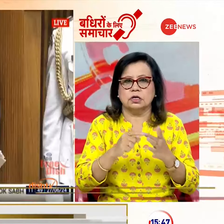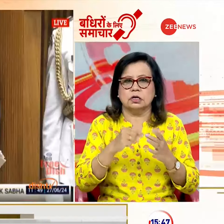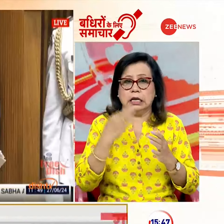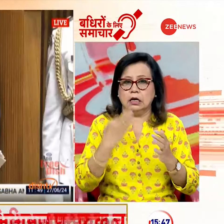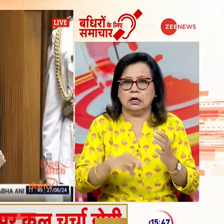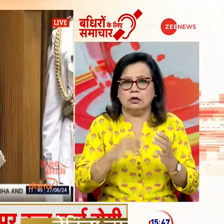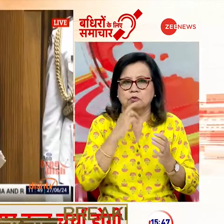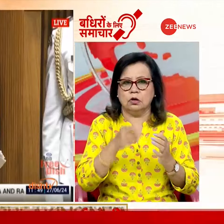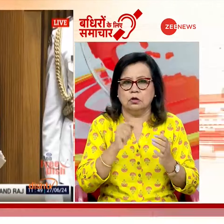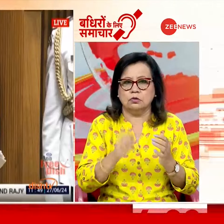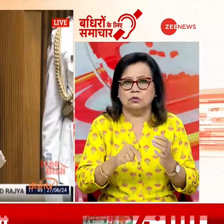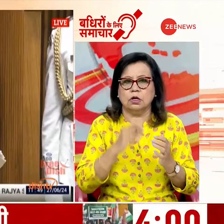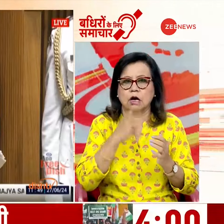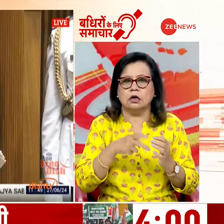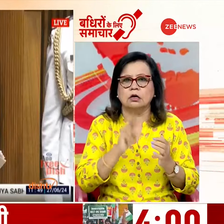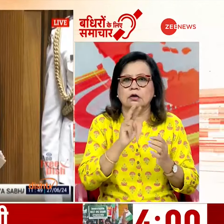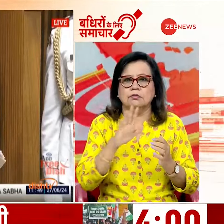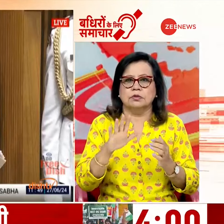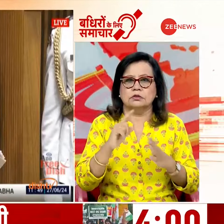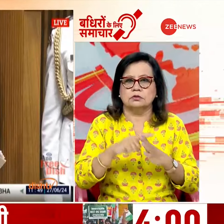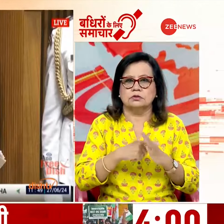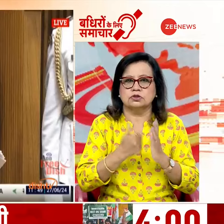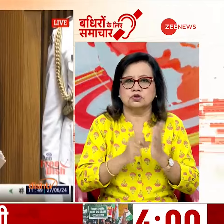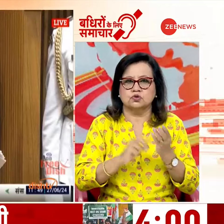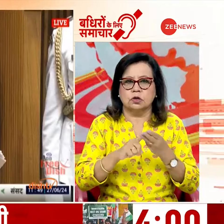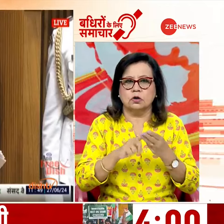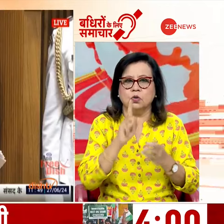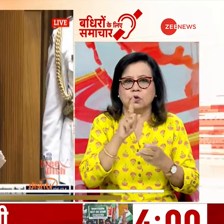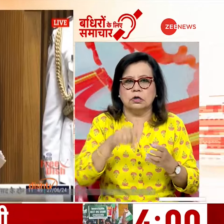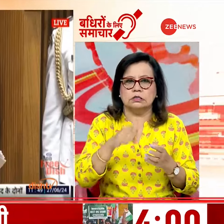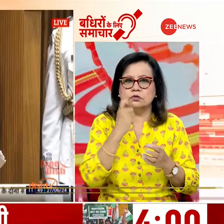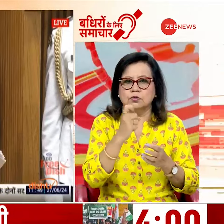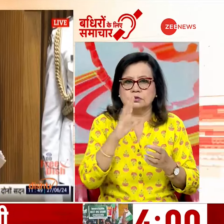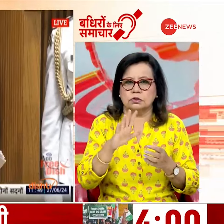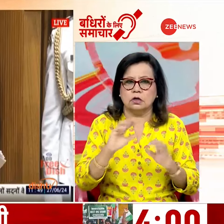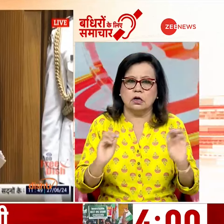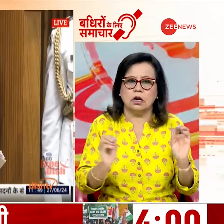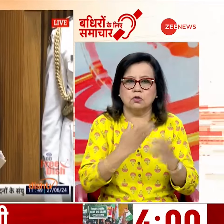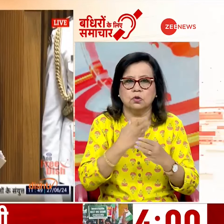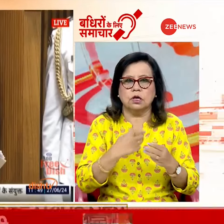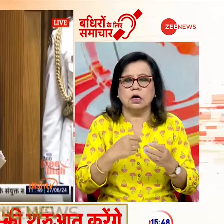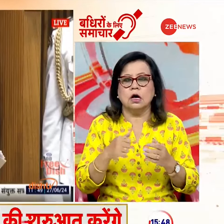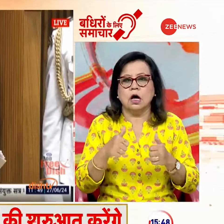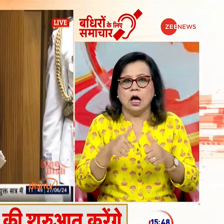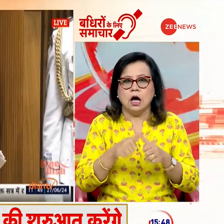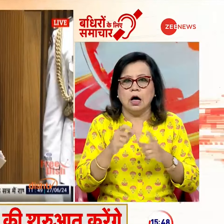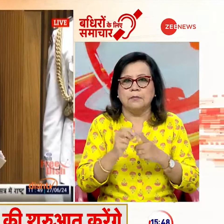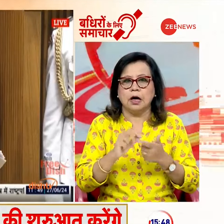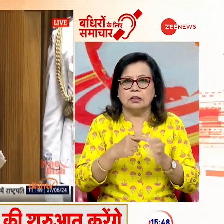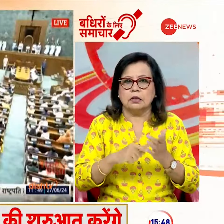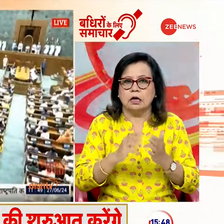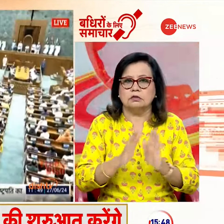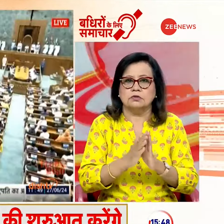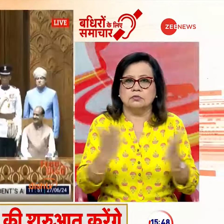इमरजेंसी की निंदा की। उन्होंने कहा कि 25 जून 1975 को लागू हुआ